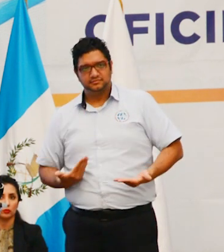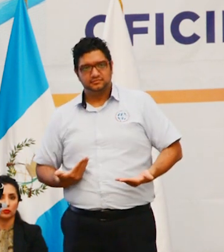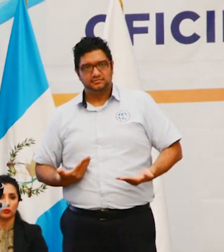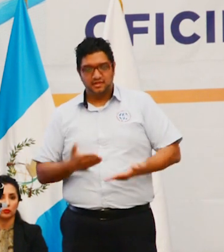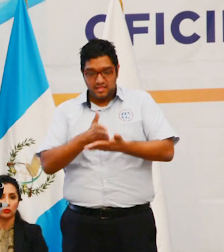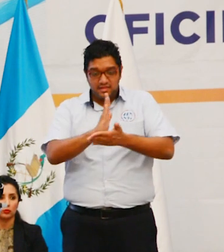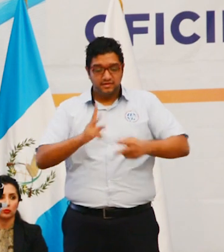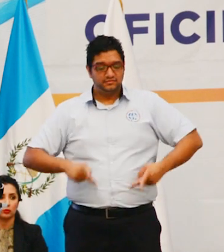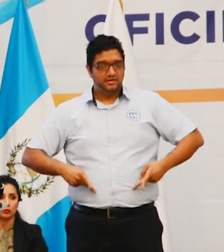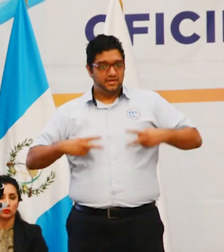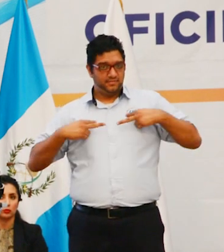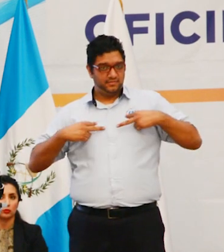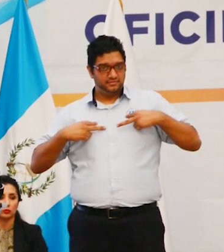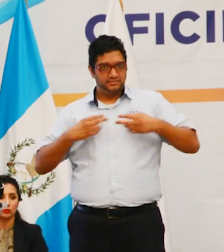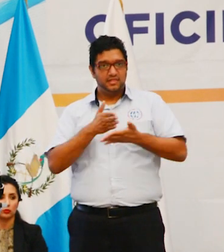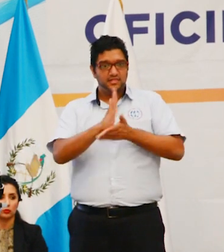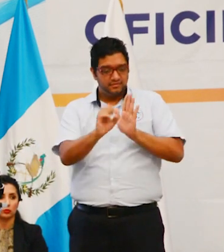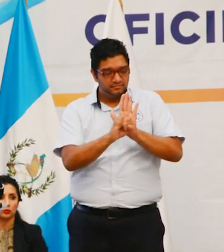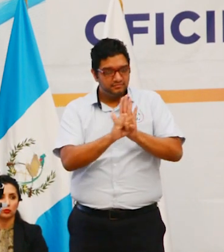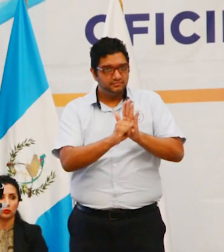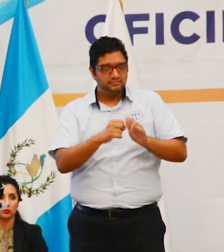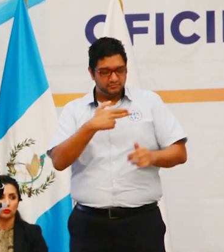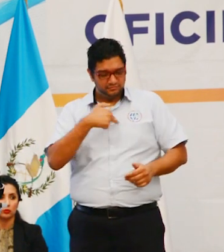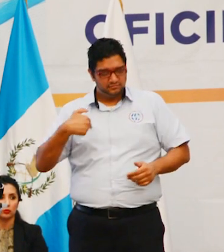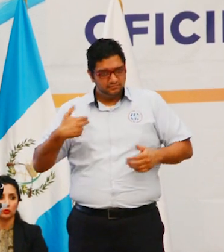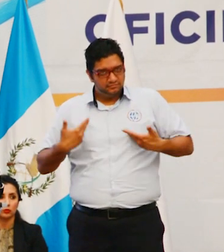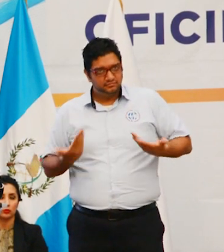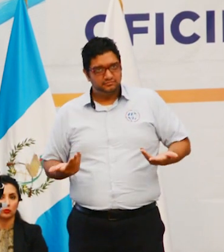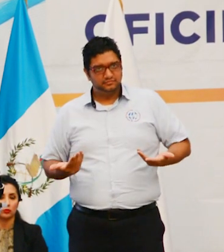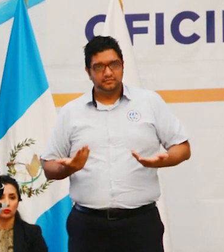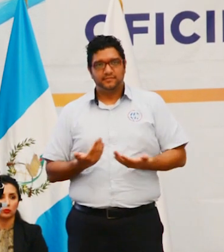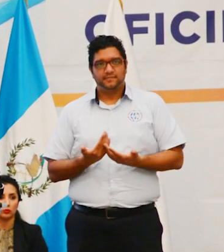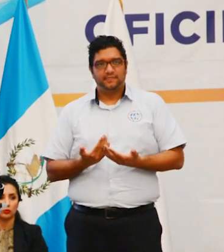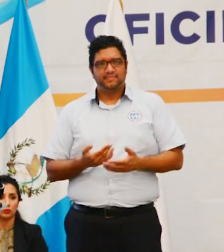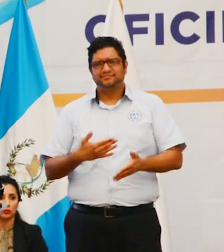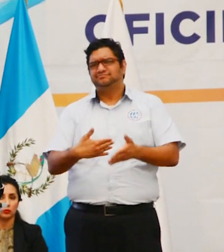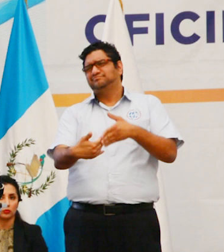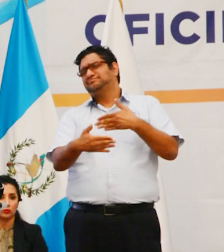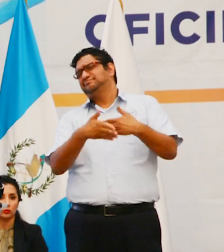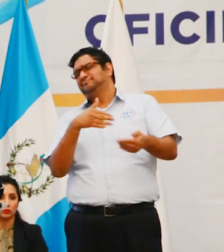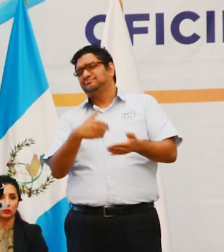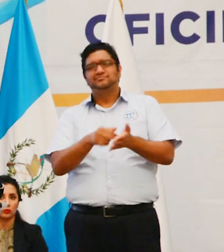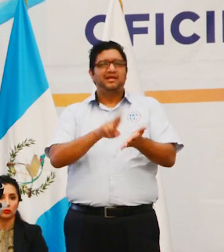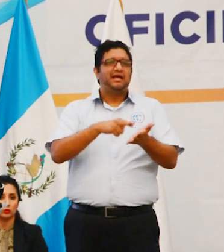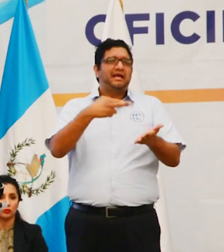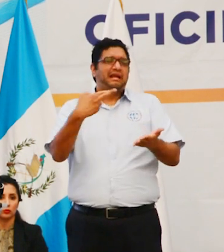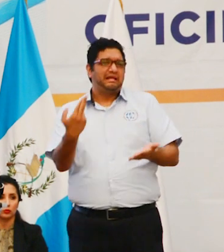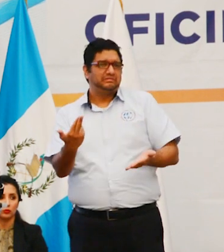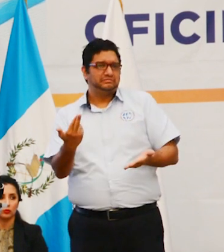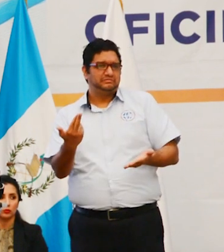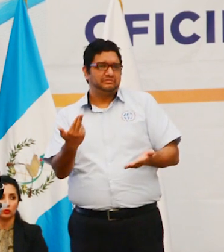el derecho a la vida, el derecho a un nombre, a una nacionalidad, independientemente de la religión, del